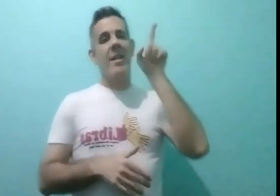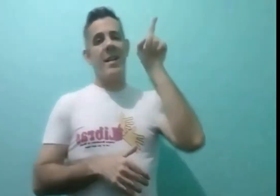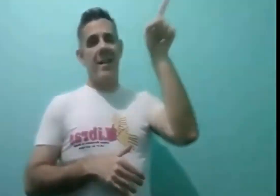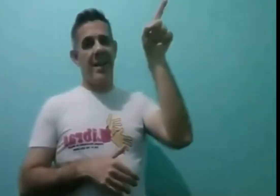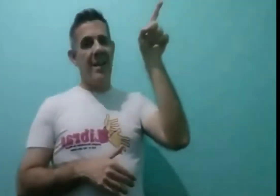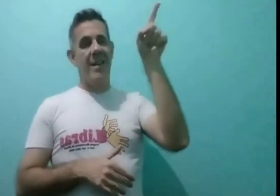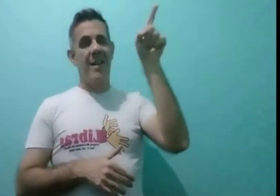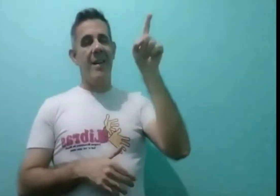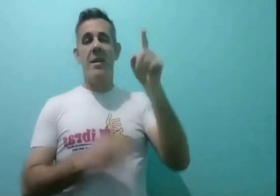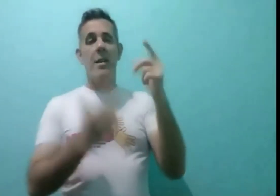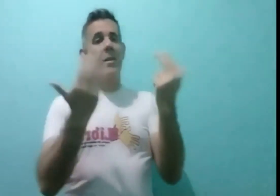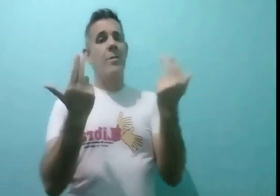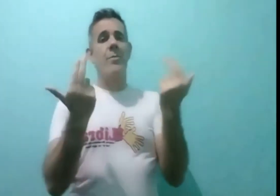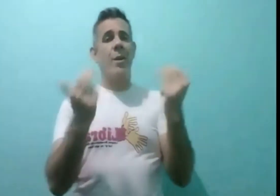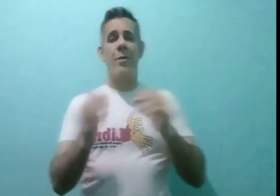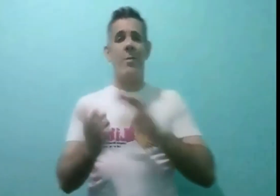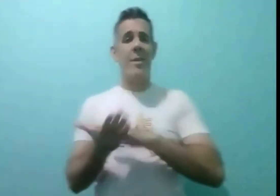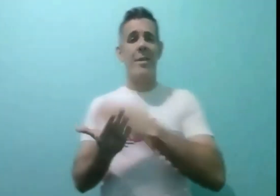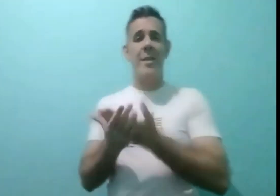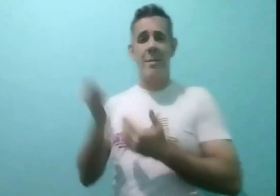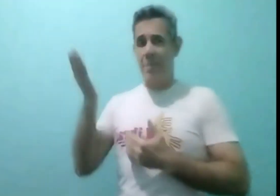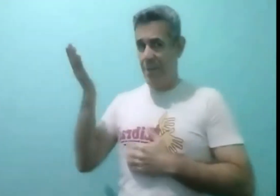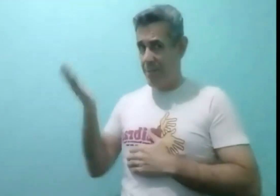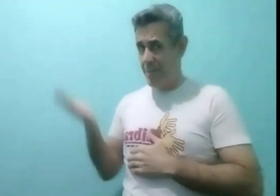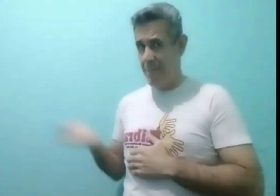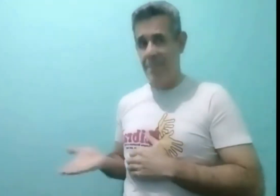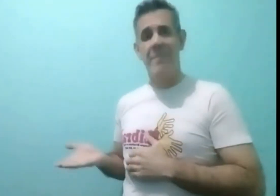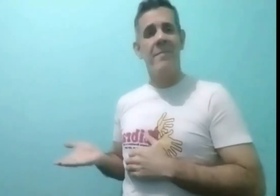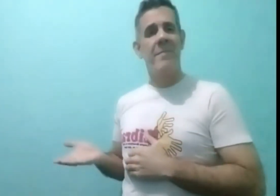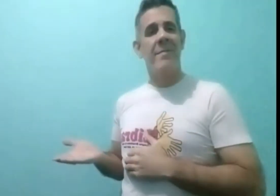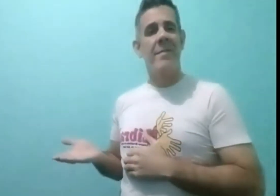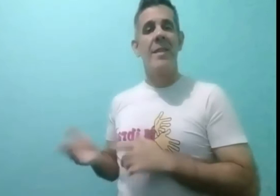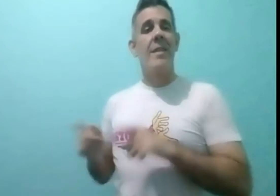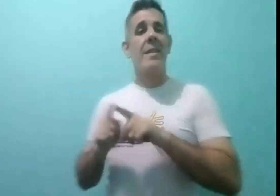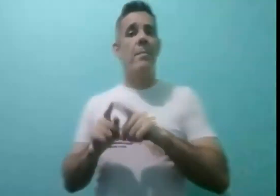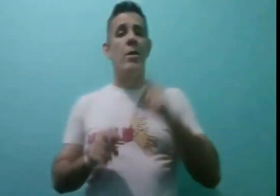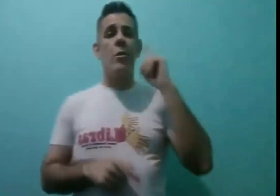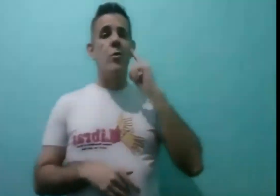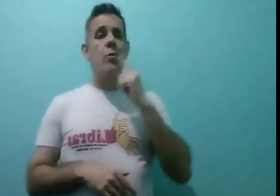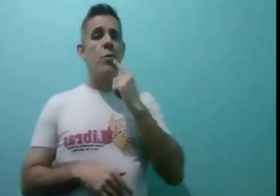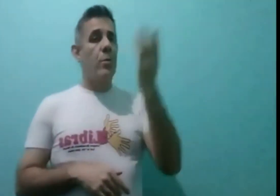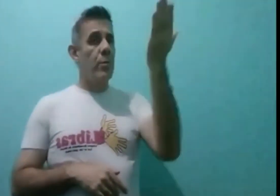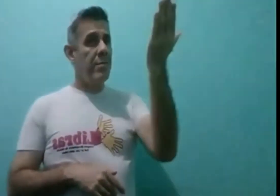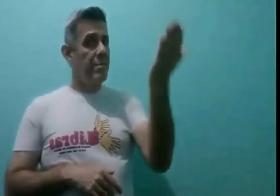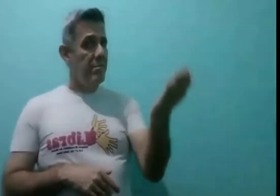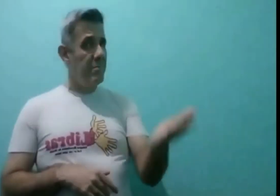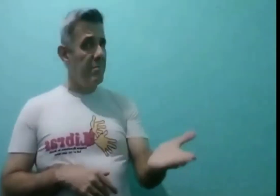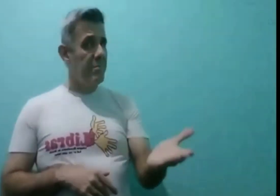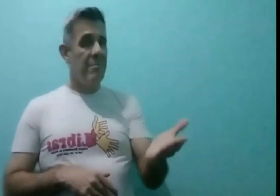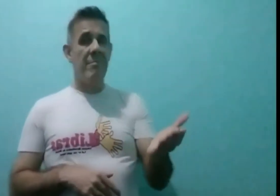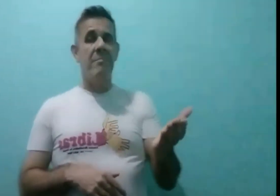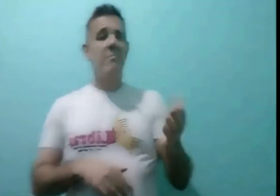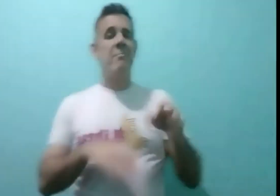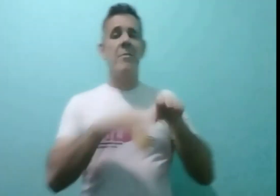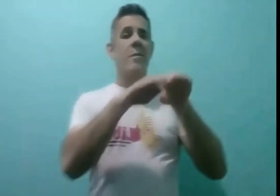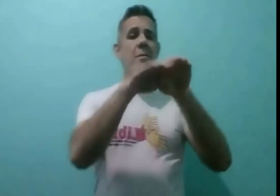ouvinte. Conjecturamos também que lá na França, naquele período, também tinha um trabalho semelhante ao do